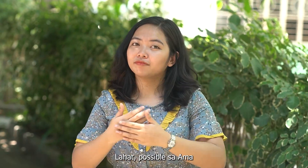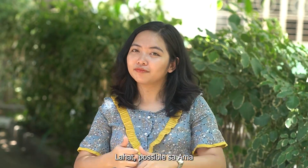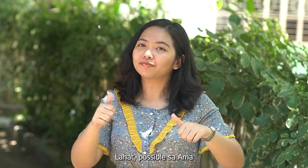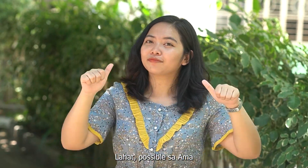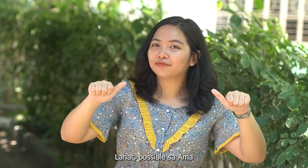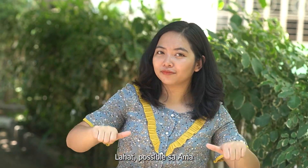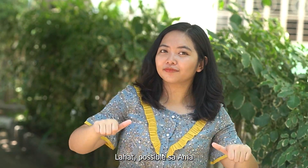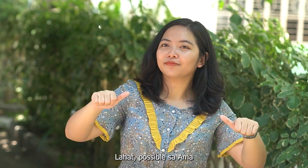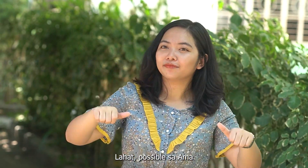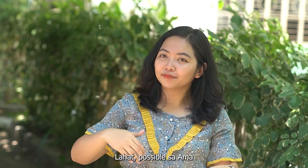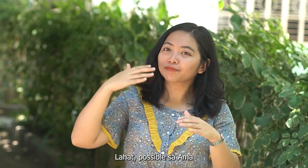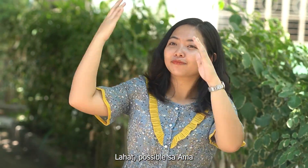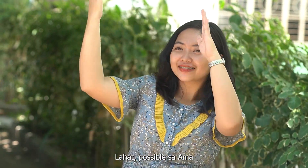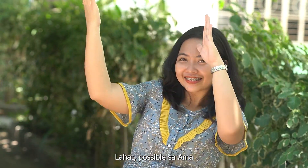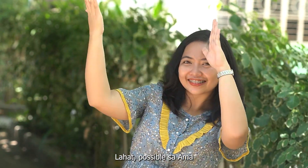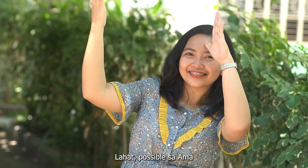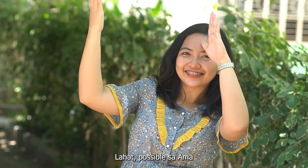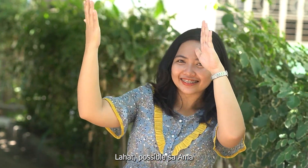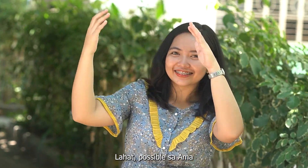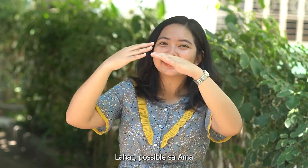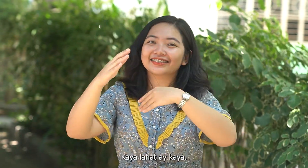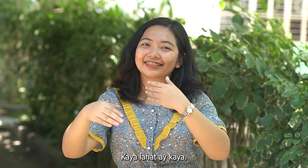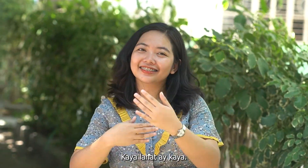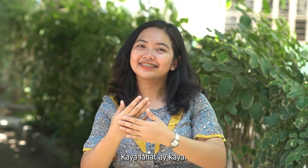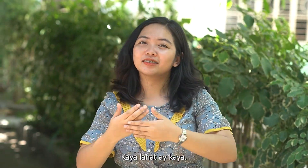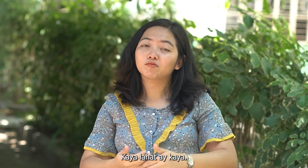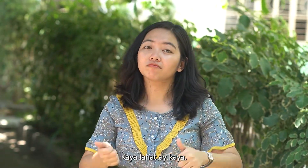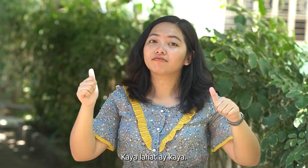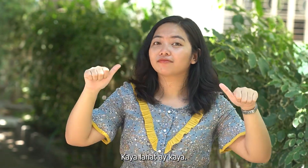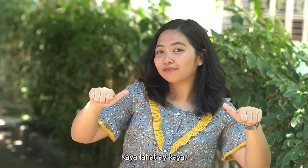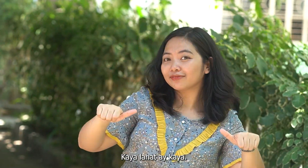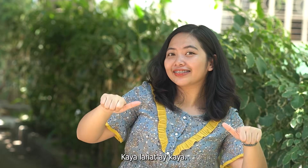lahat posible sa Ama, kaya lahat ay kaya.